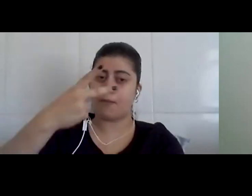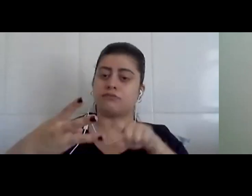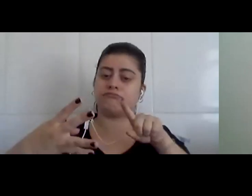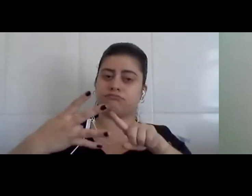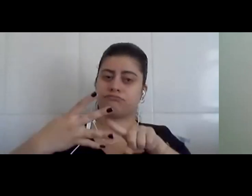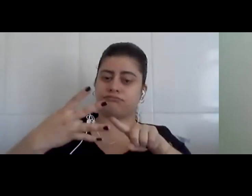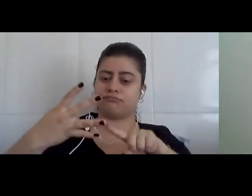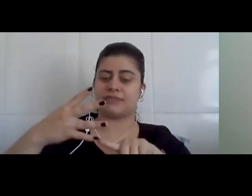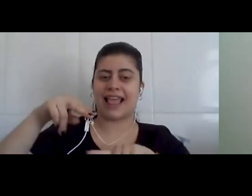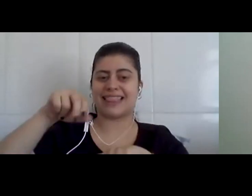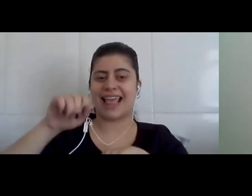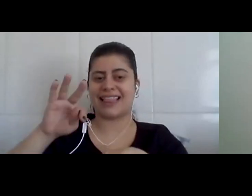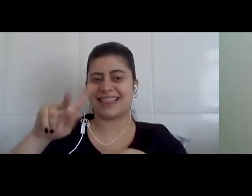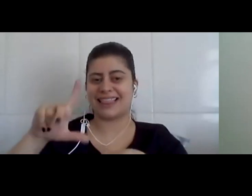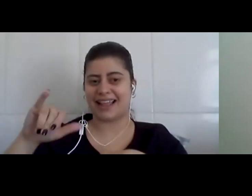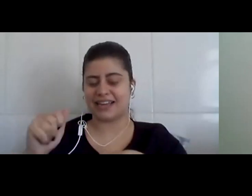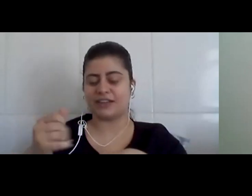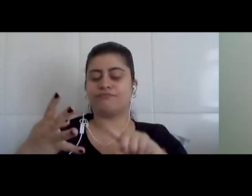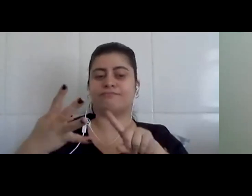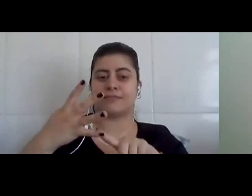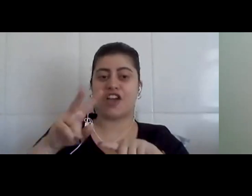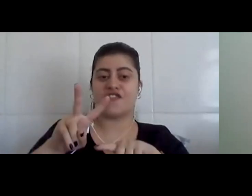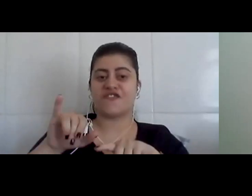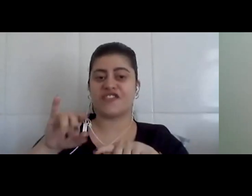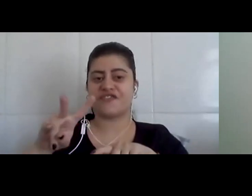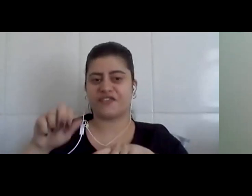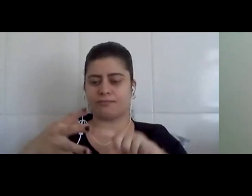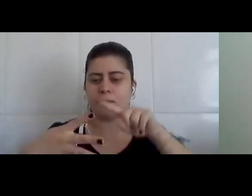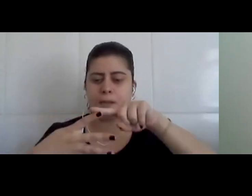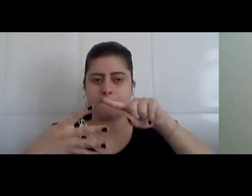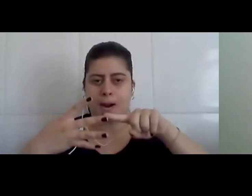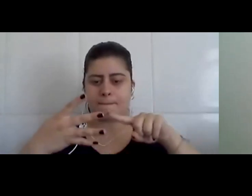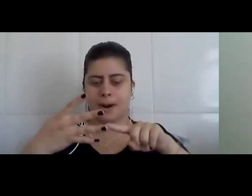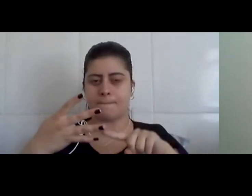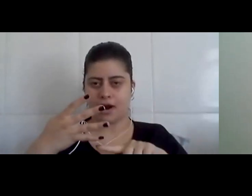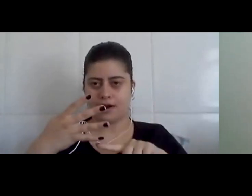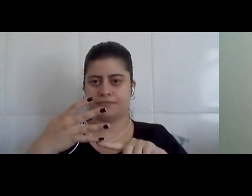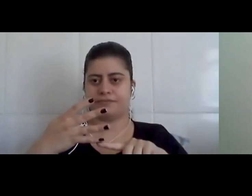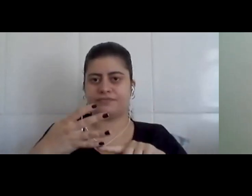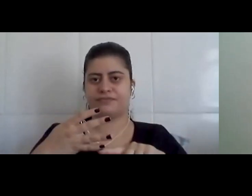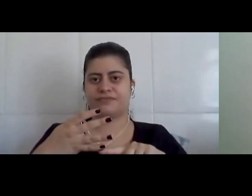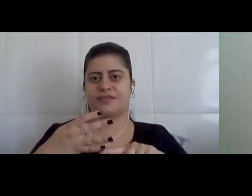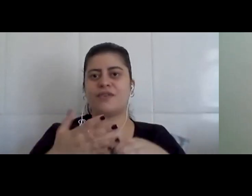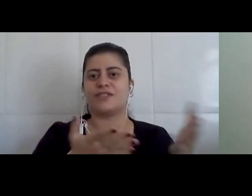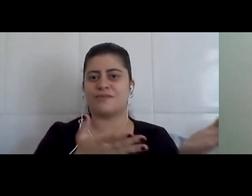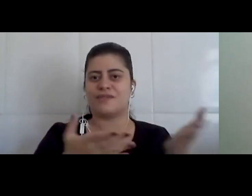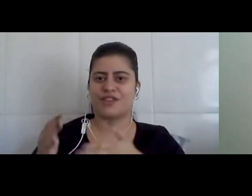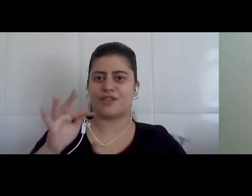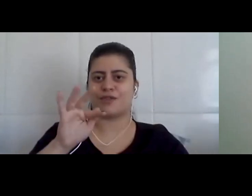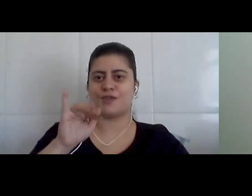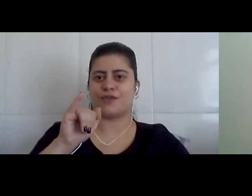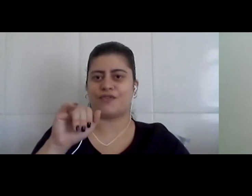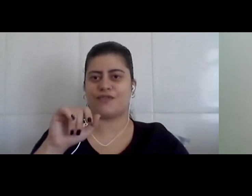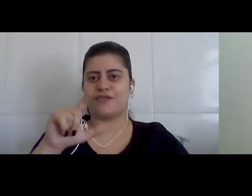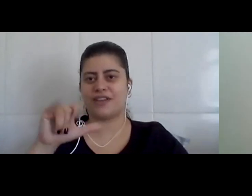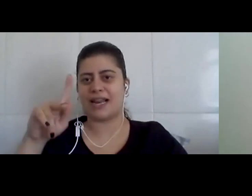Então, passando a palavra, seja muito bem-vindo, Felipe, que é o chefe do secretariado do Pacto de Milão